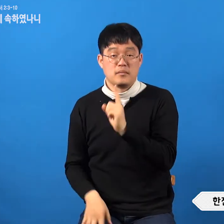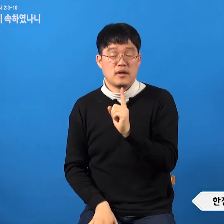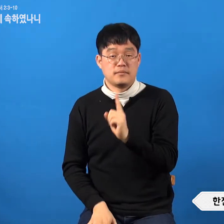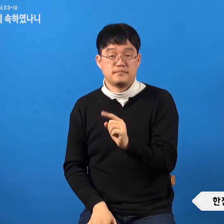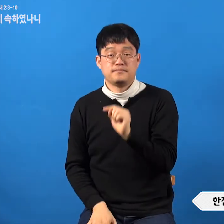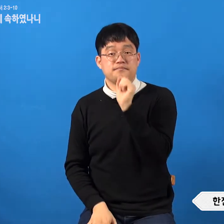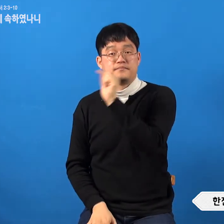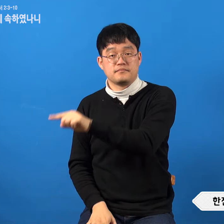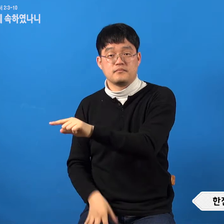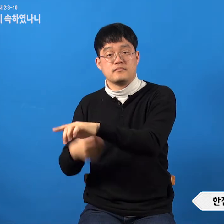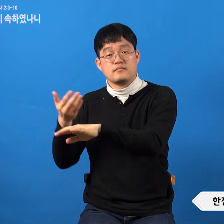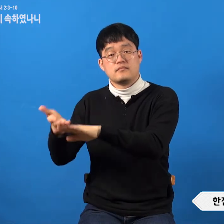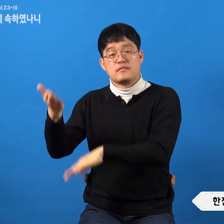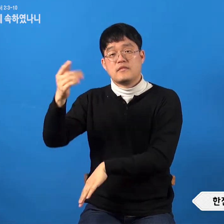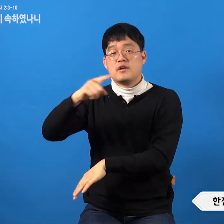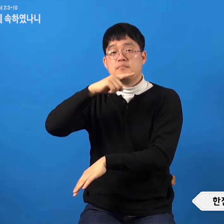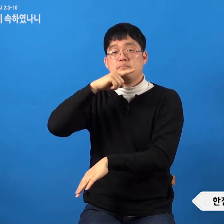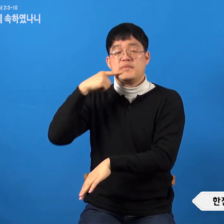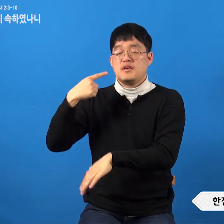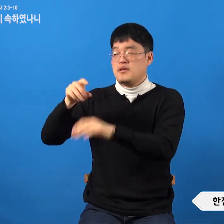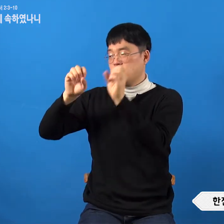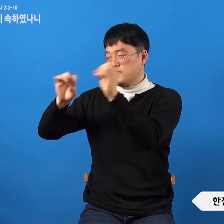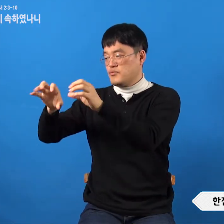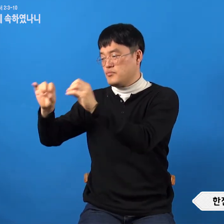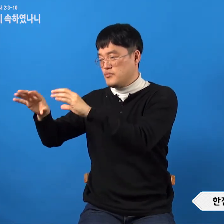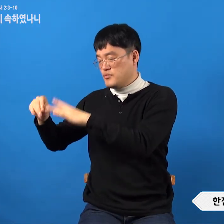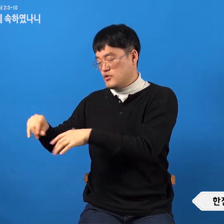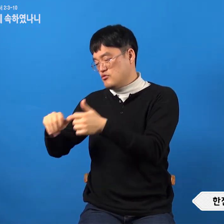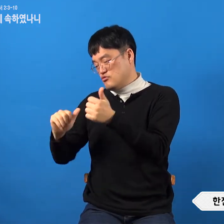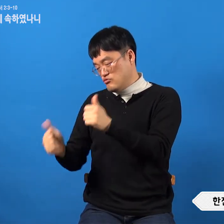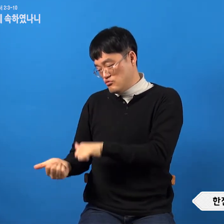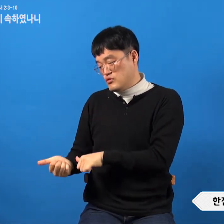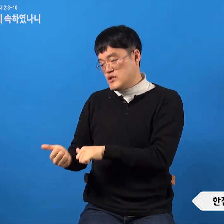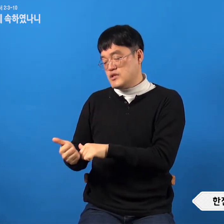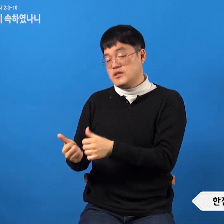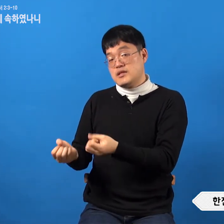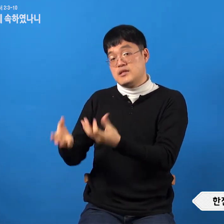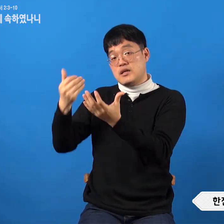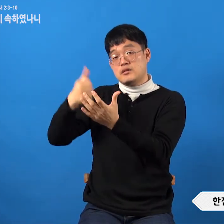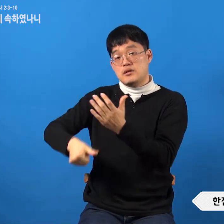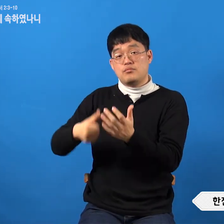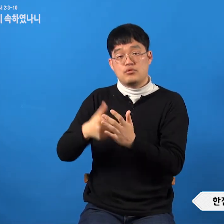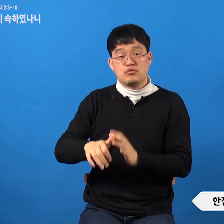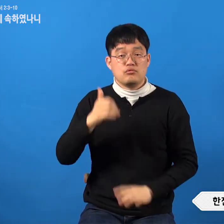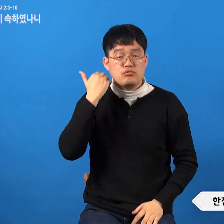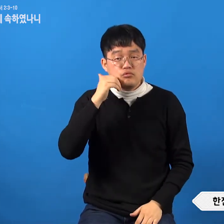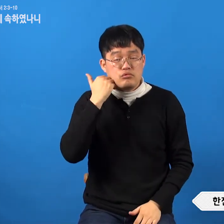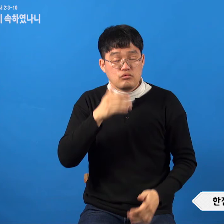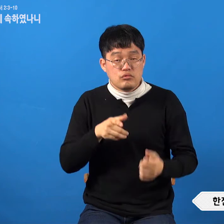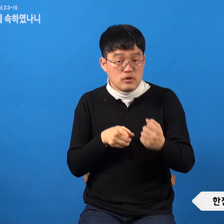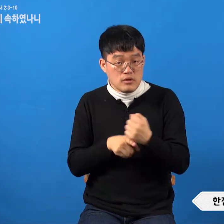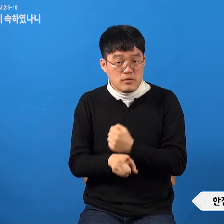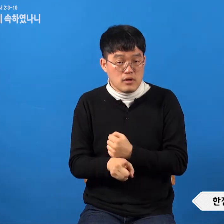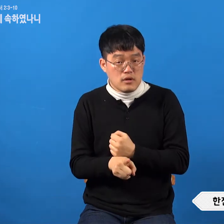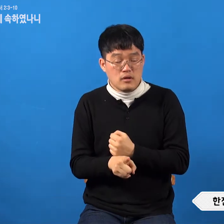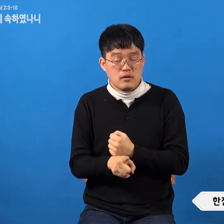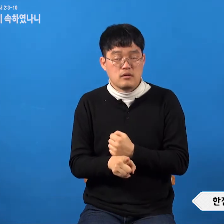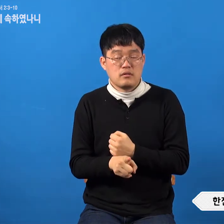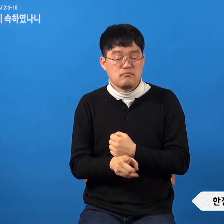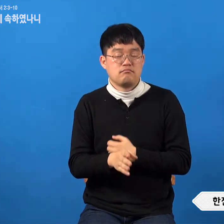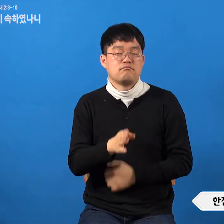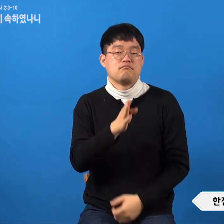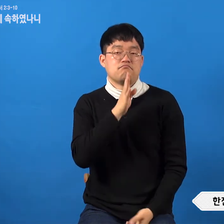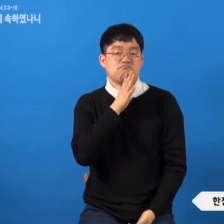그 속죄소 위에 피를 뿌리면서 죽어간 그 희생 제물은 누구를 상징하지요?